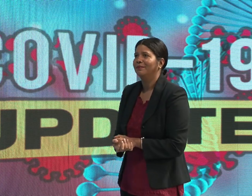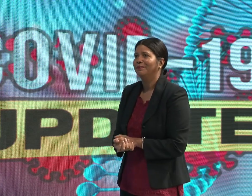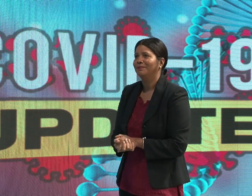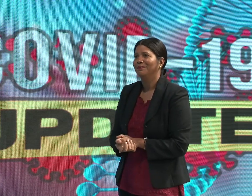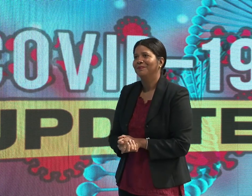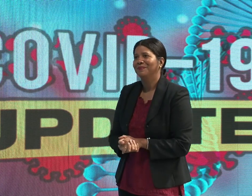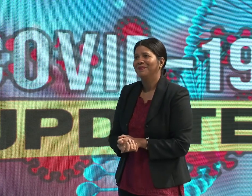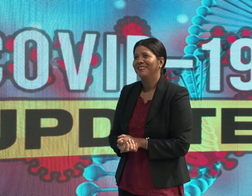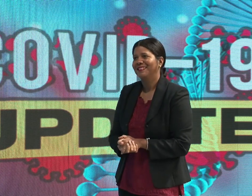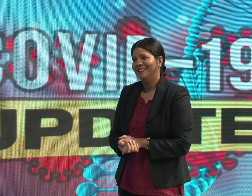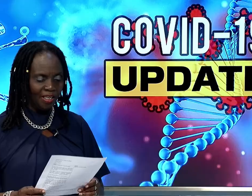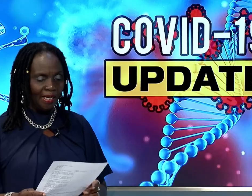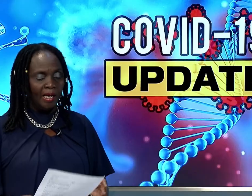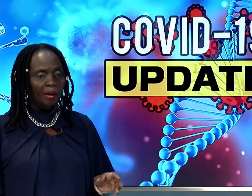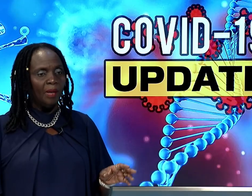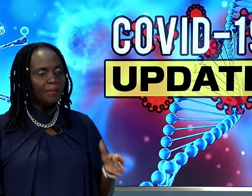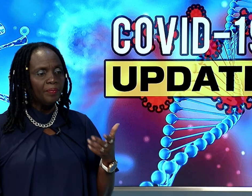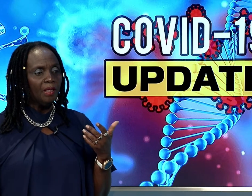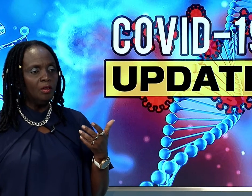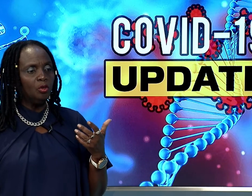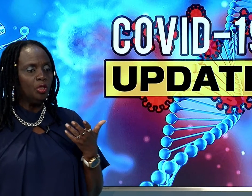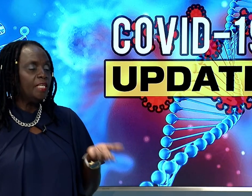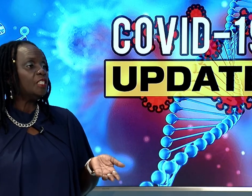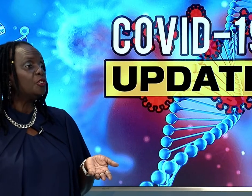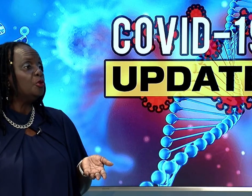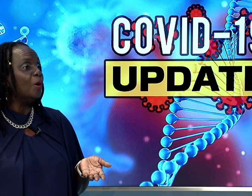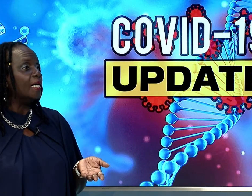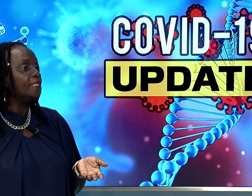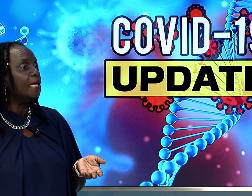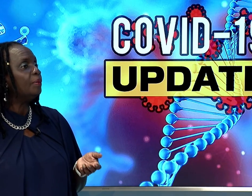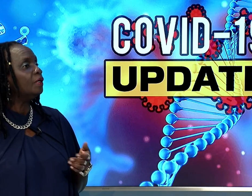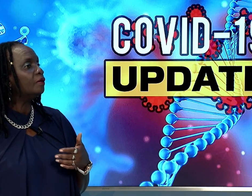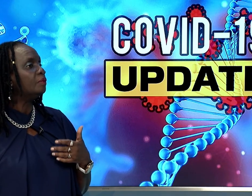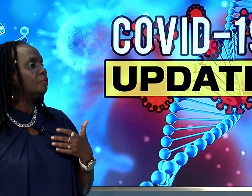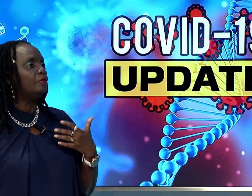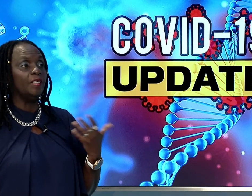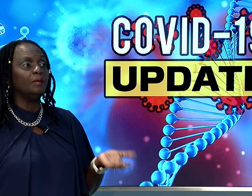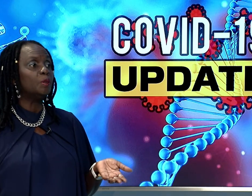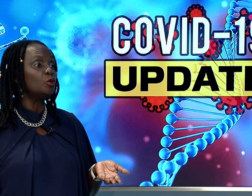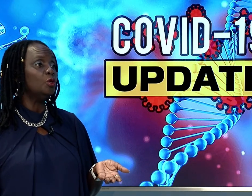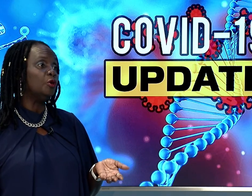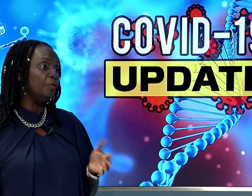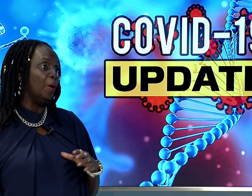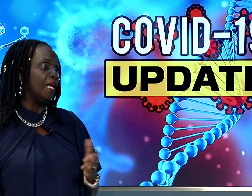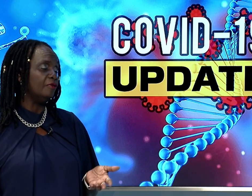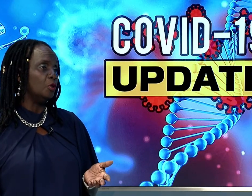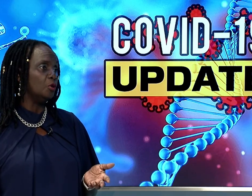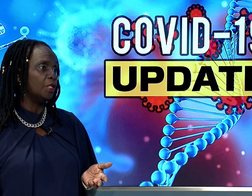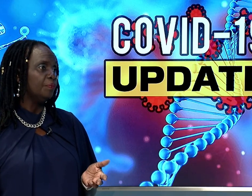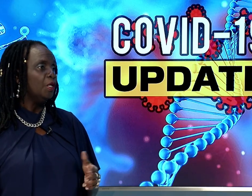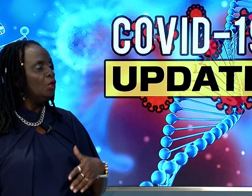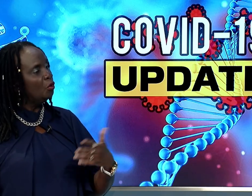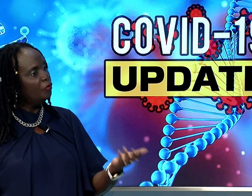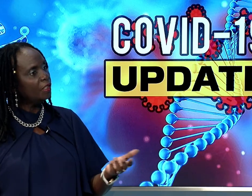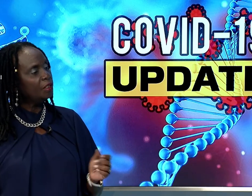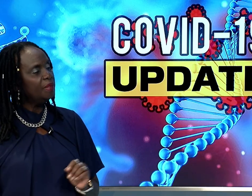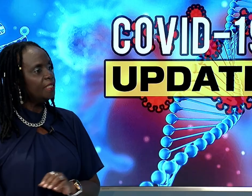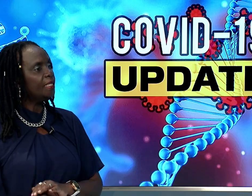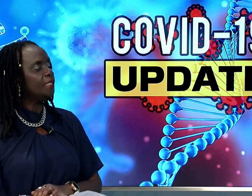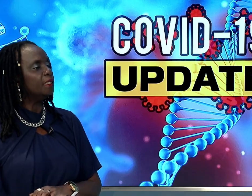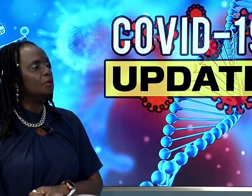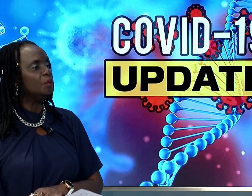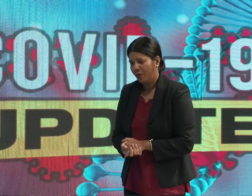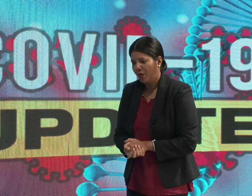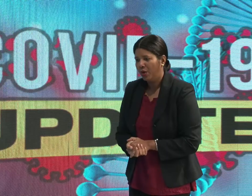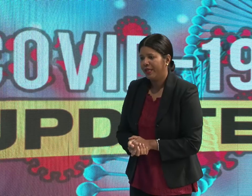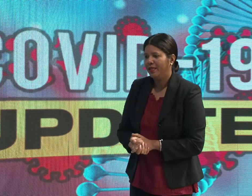geworden. Okay. Leuk. Ja. Maar door deze situatie hebben veel personen hun baan verloren. Ja. Hoe vangt het